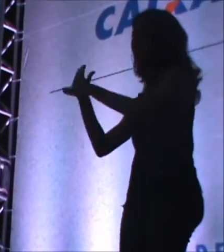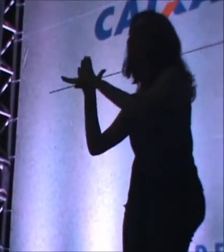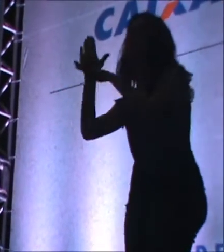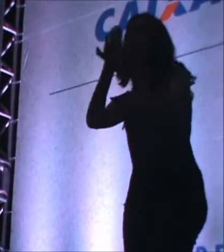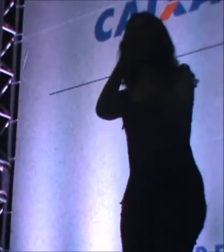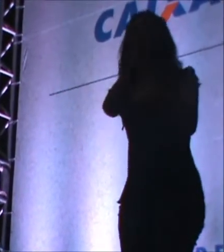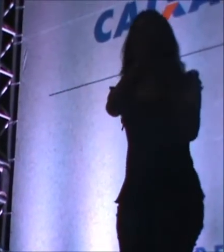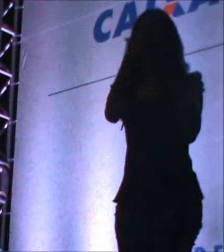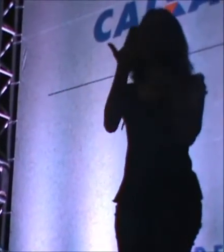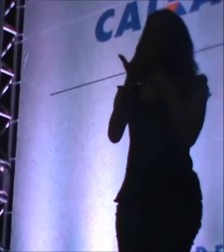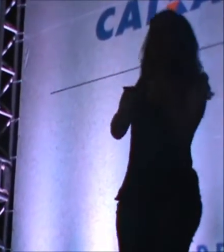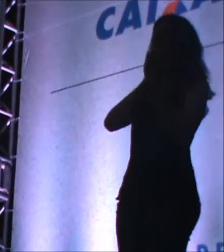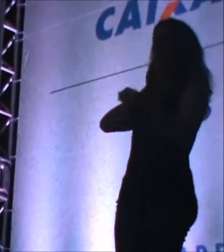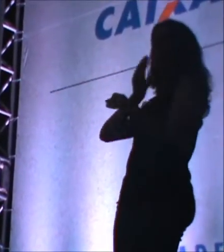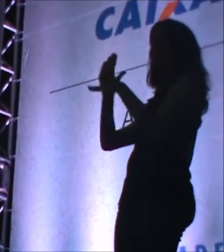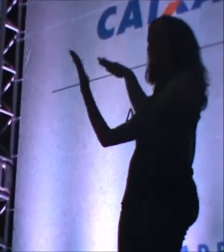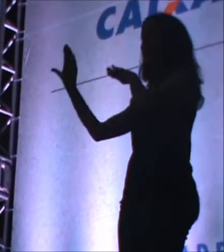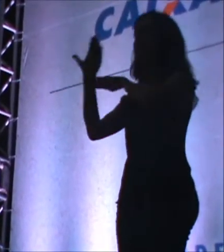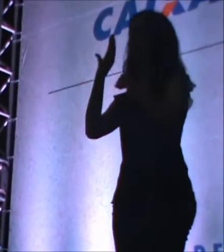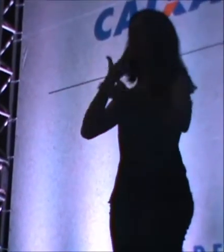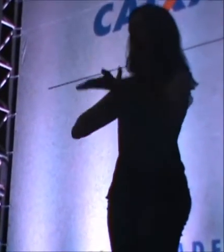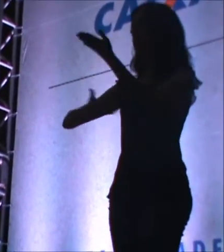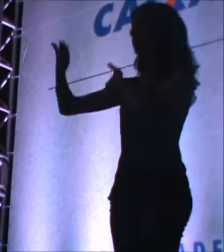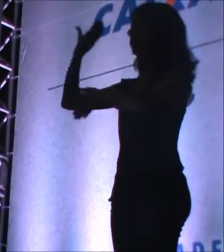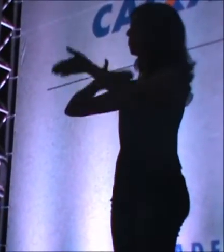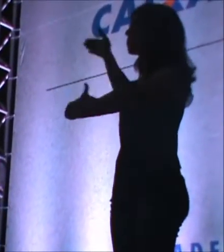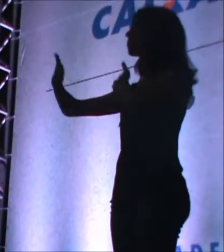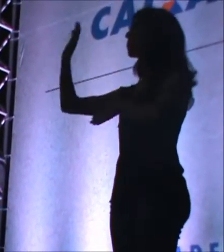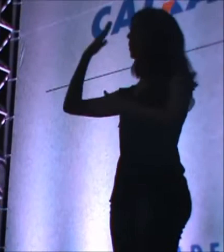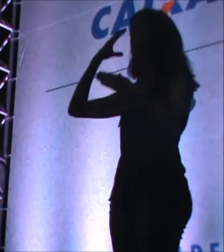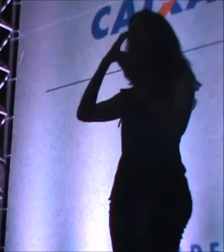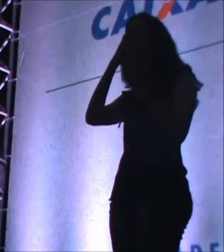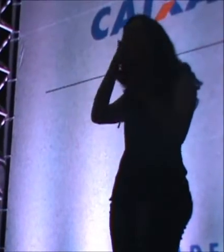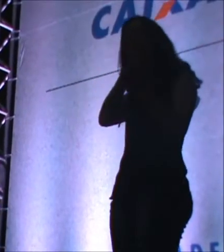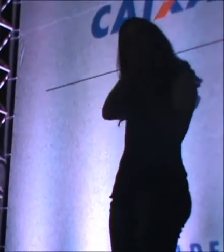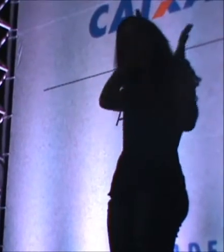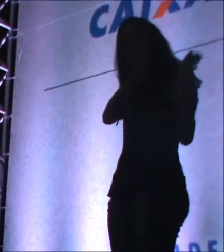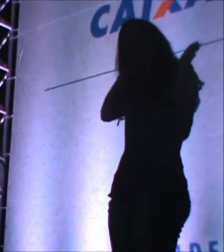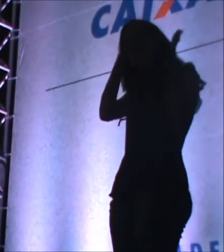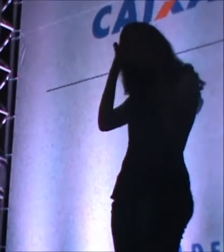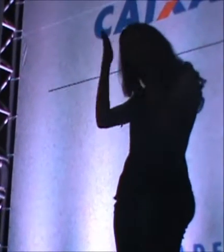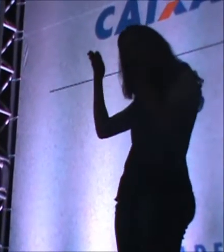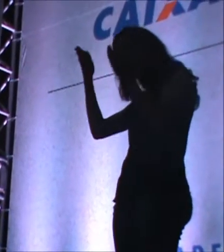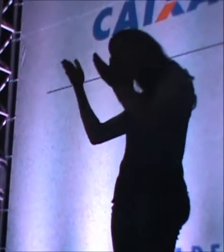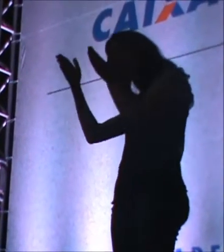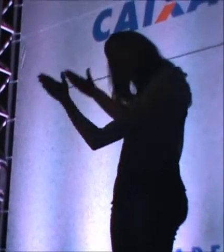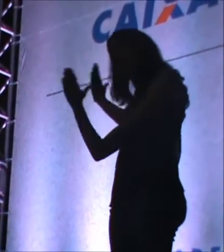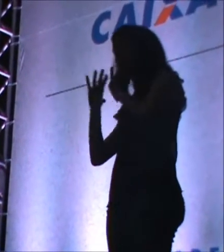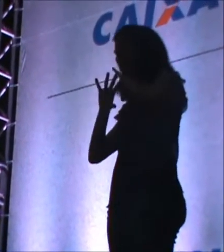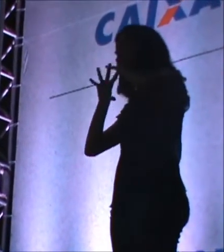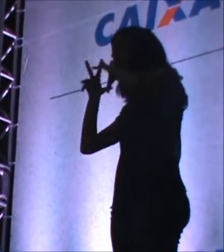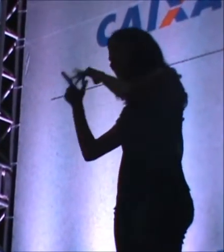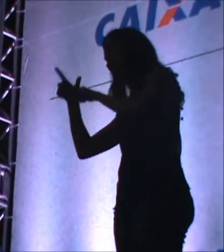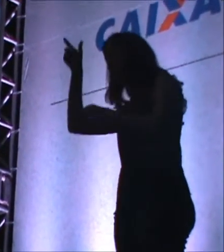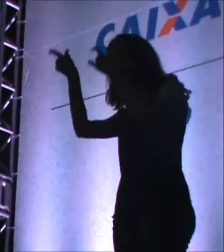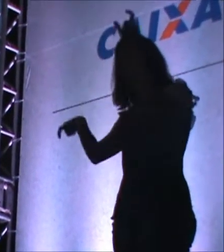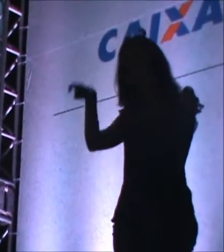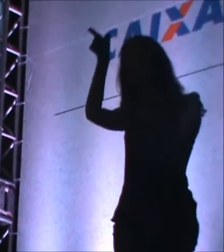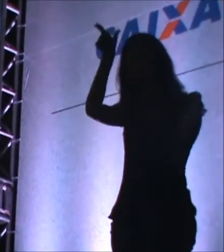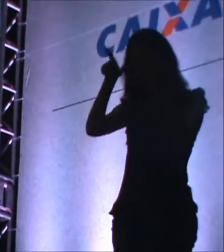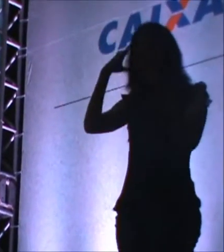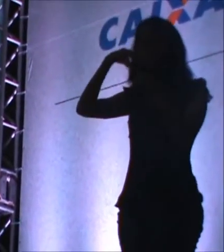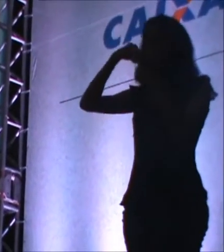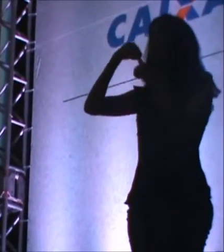colaboradores e cooperar em um processo coordenado de aprendizado para que todo mundo, inclusive talvez principalmente